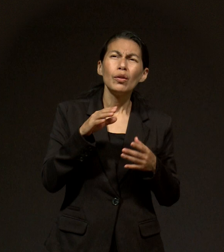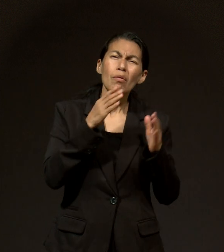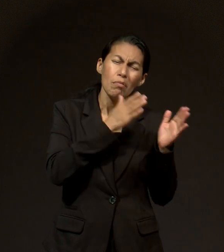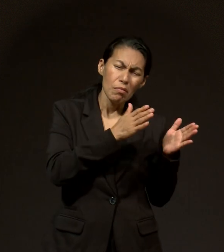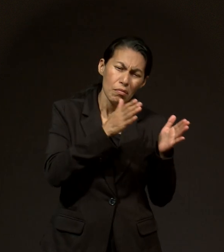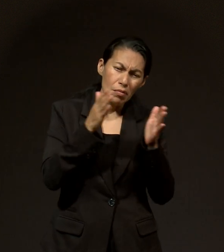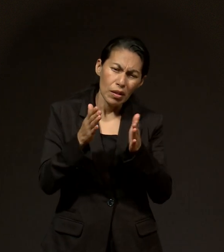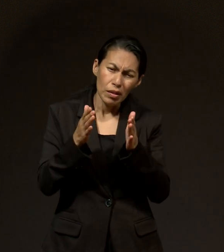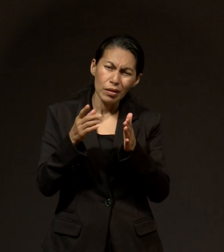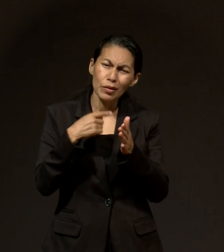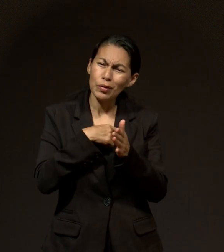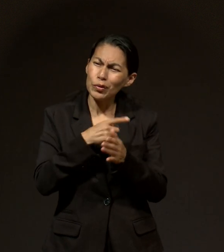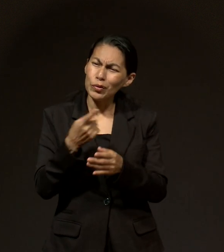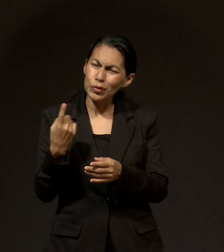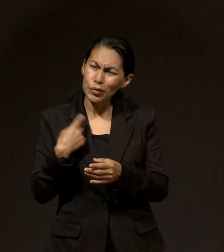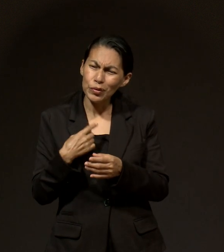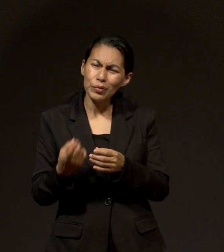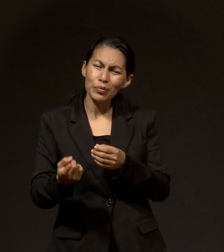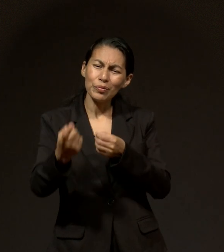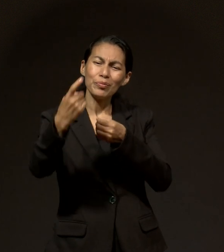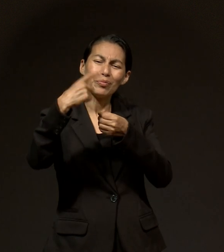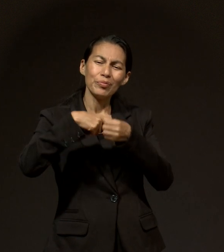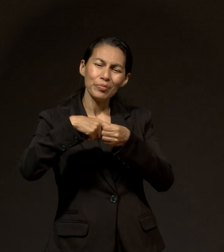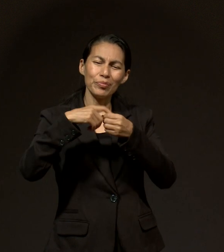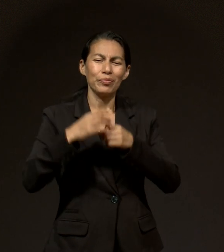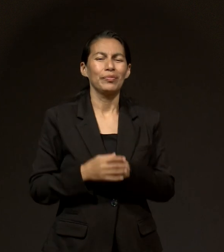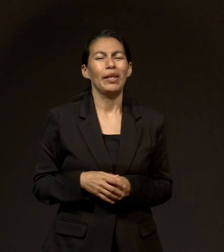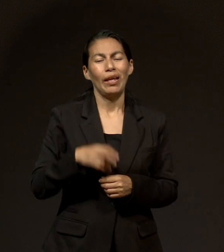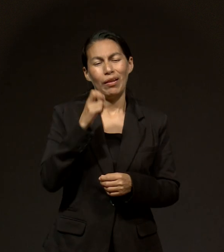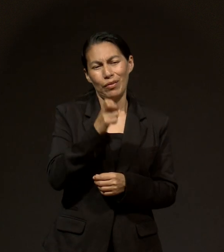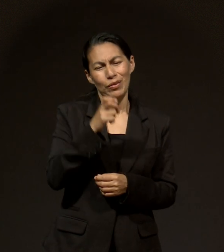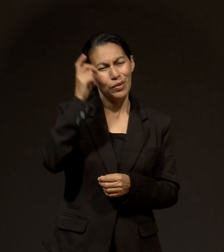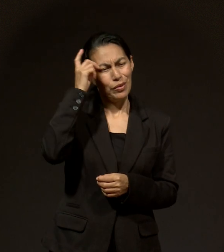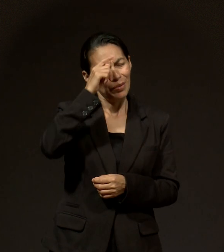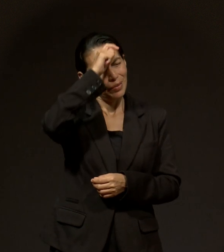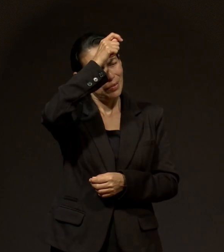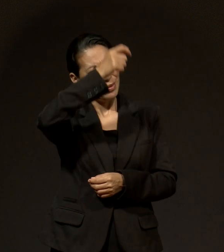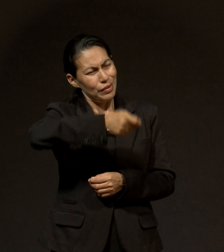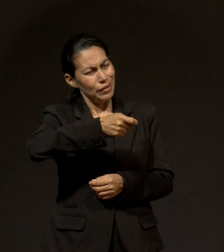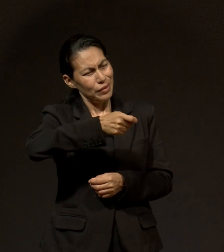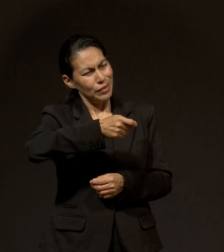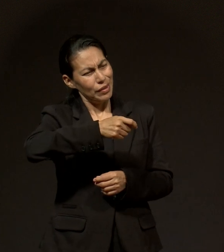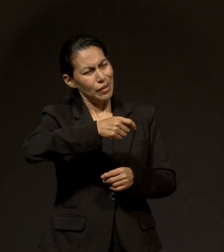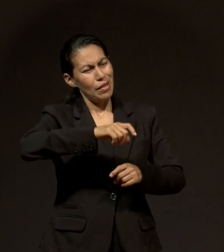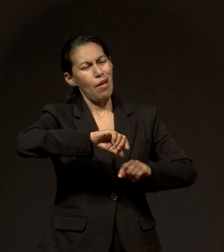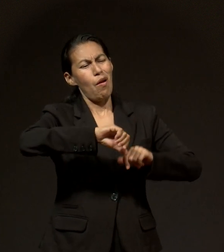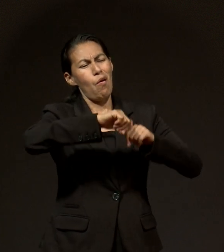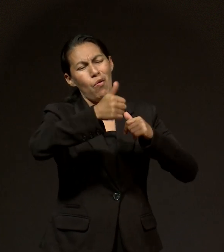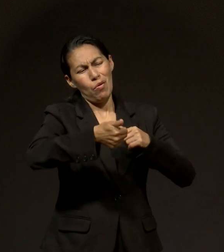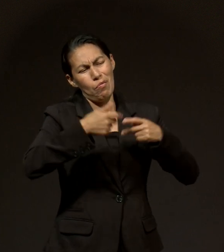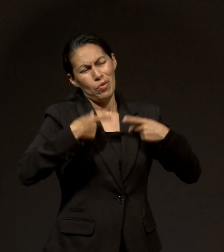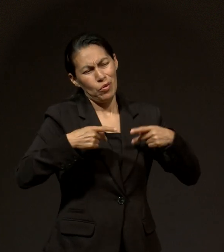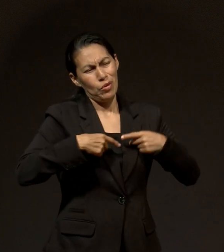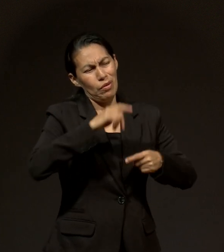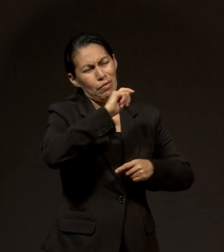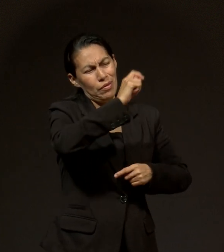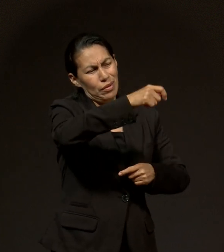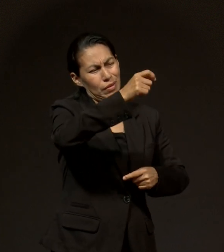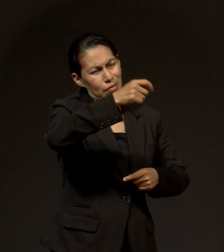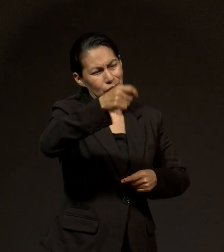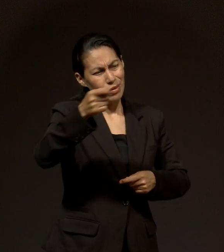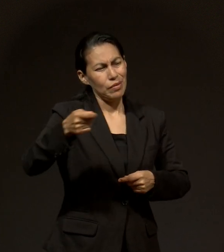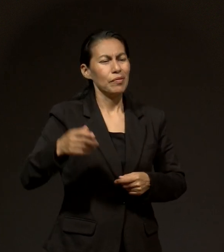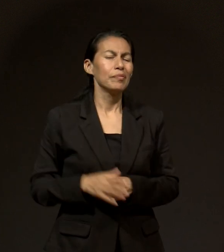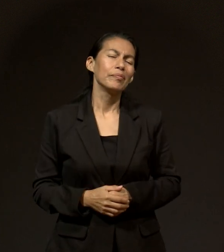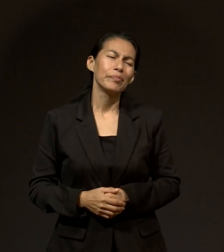que Dios tiene. De tal manera que llegas a ser un canal de bendición. Y como enfermera, pues